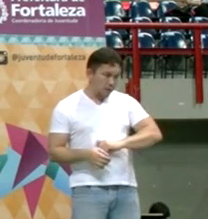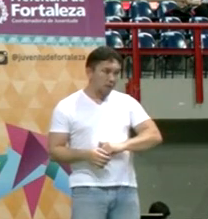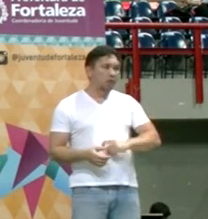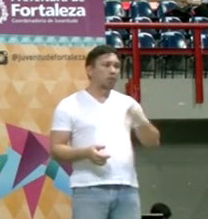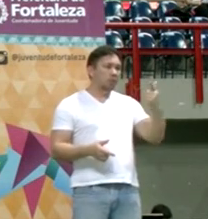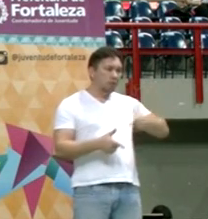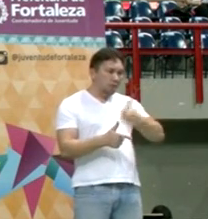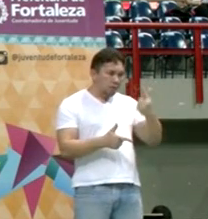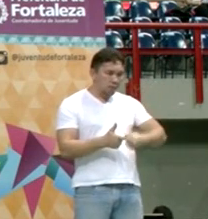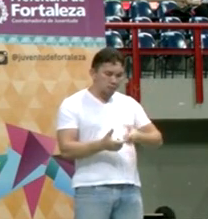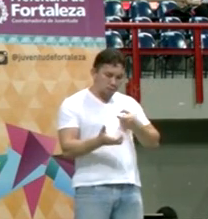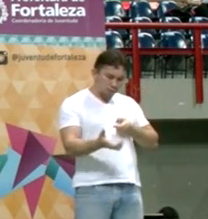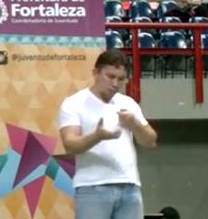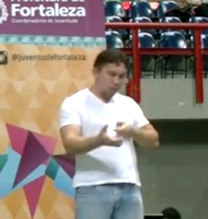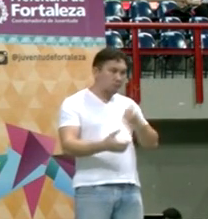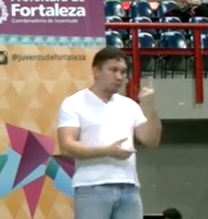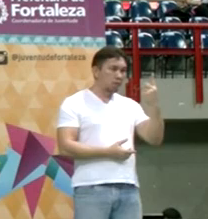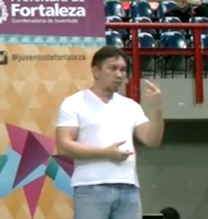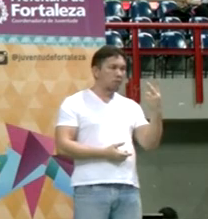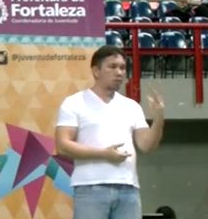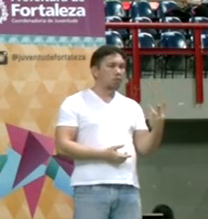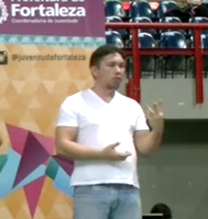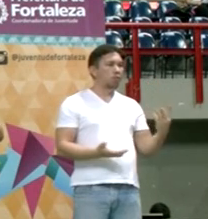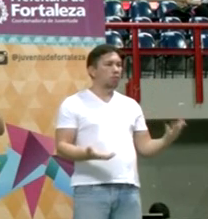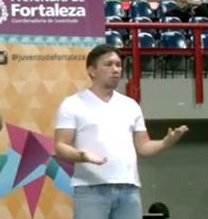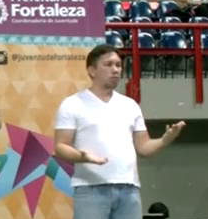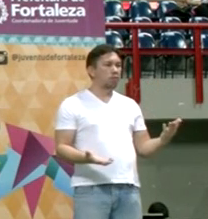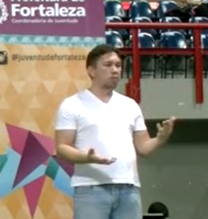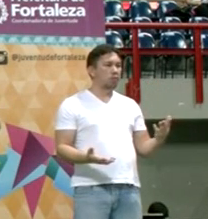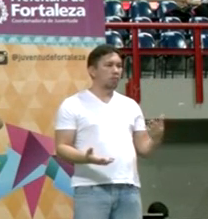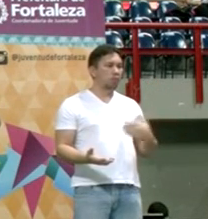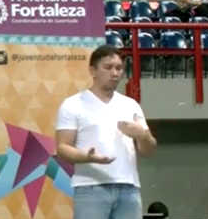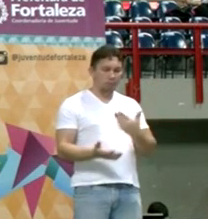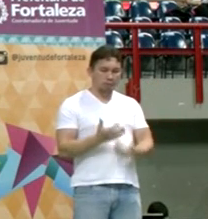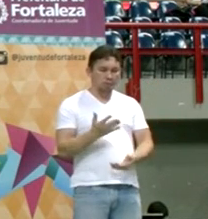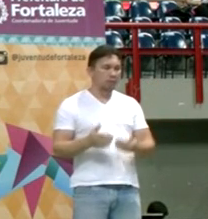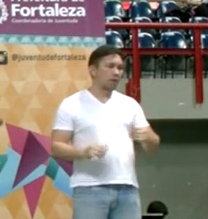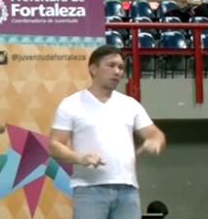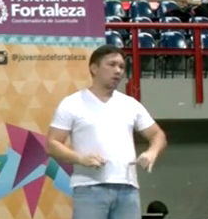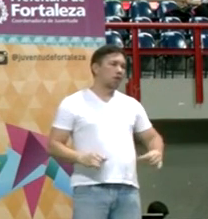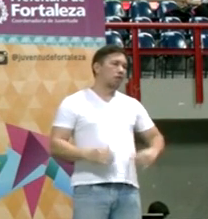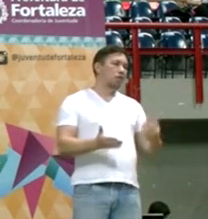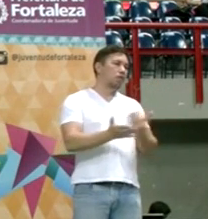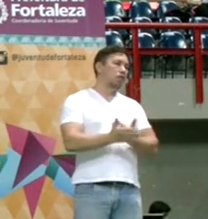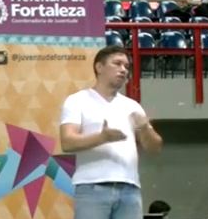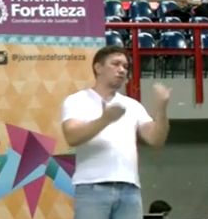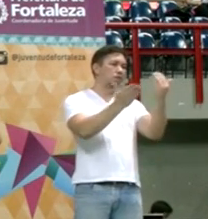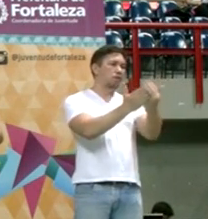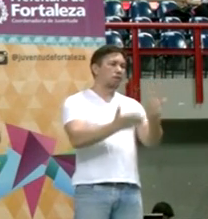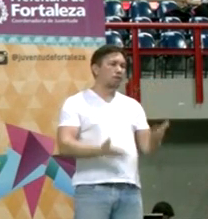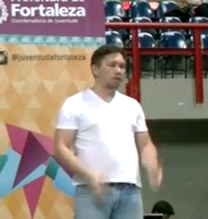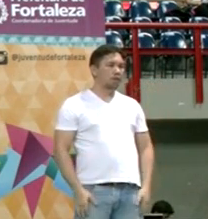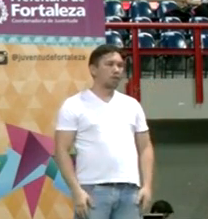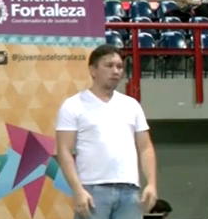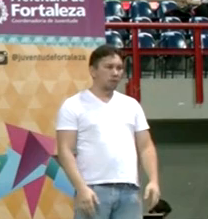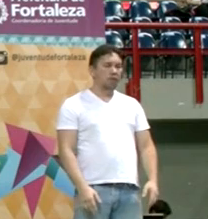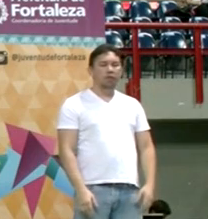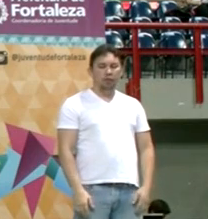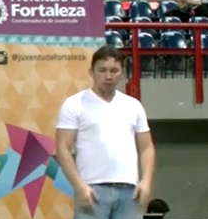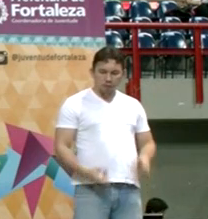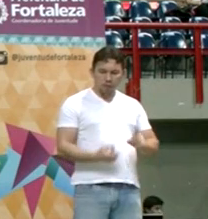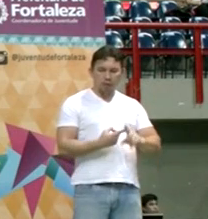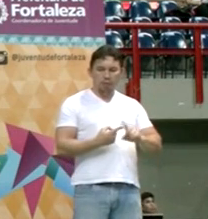foram fuziladas de novo, 2, 3 vezes. Em vez de escapar, elas fizeram foi sofrer mais, tá? O Rasputin também